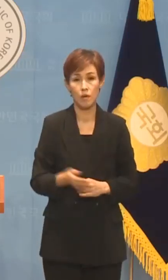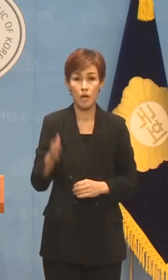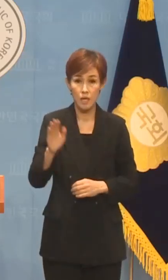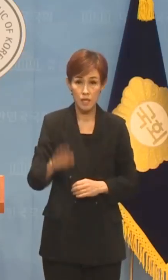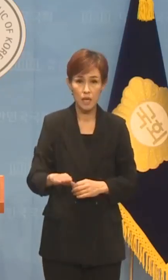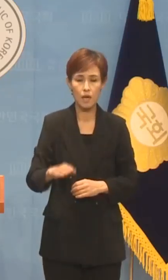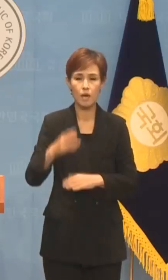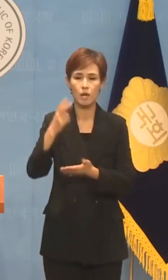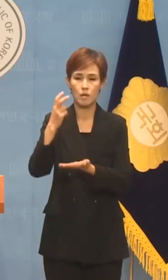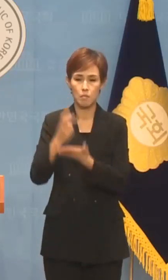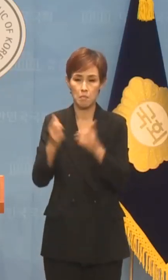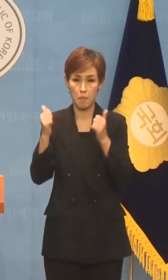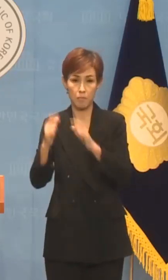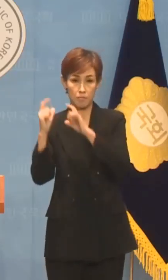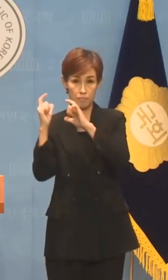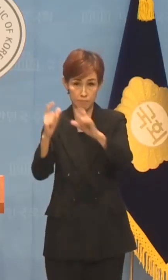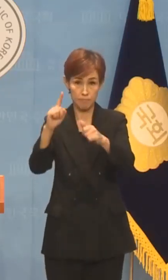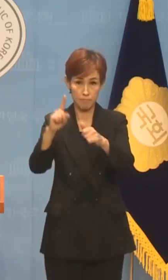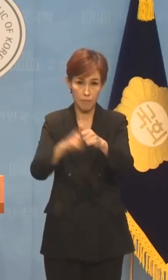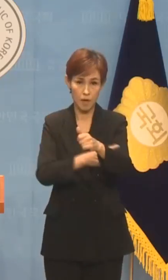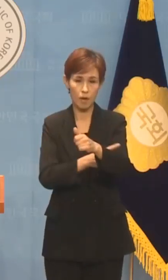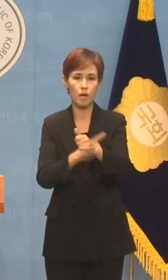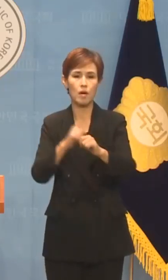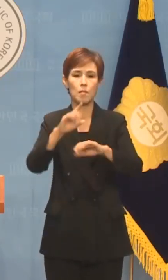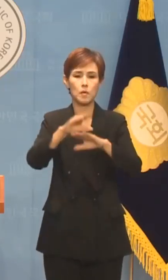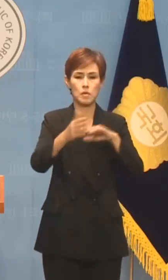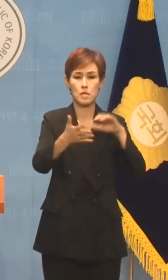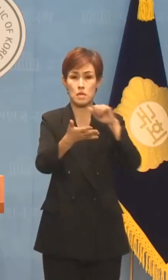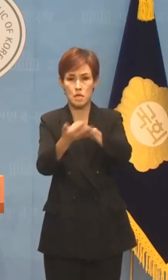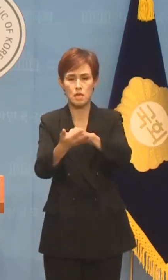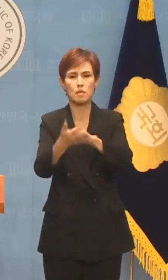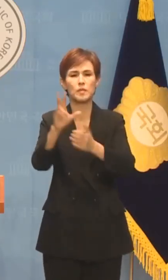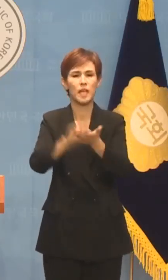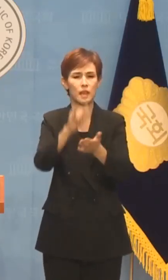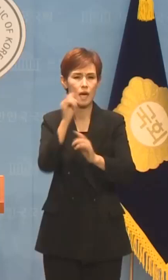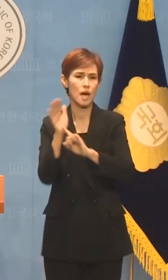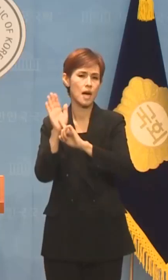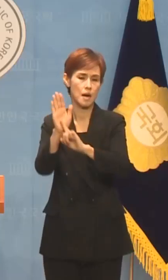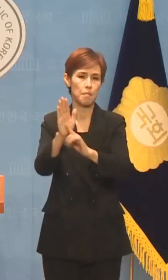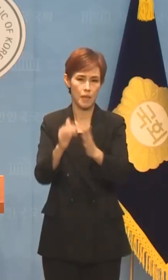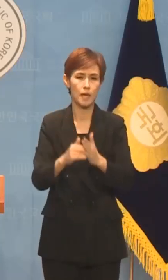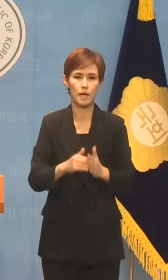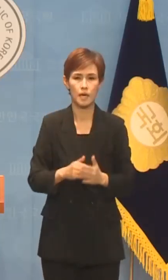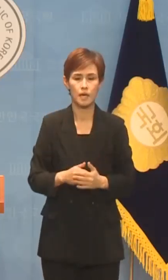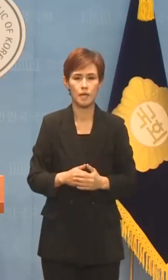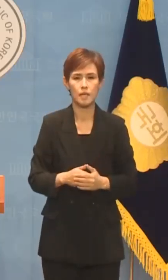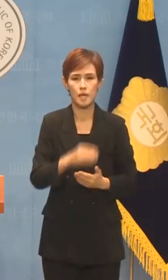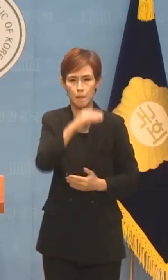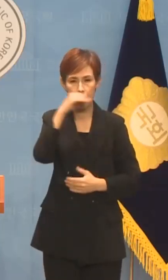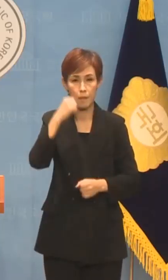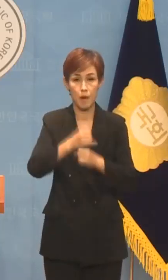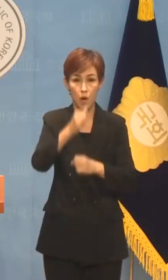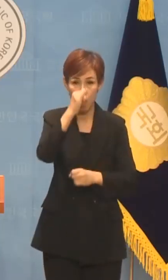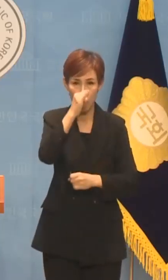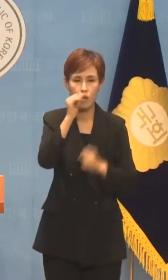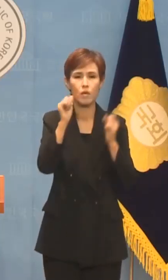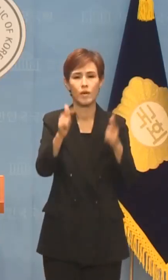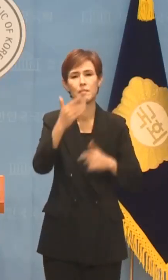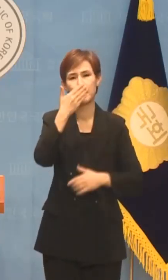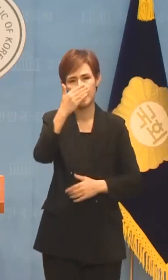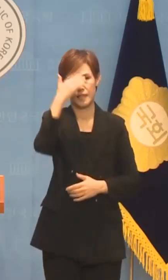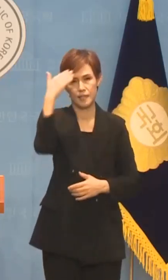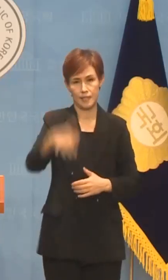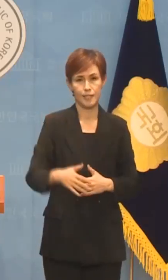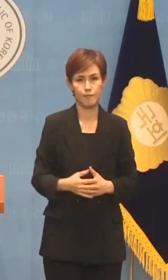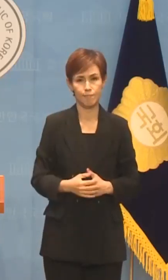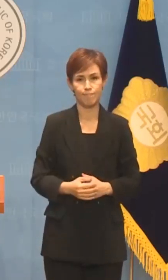이번 판결을 계기로 권력의 방송 장악의 전모가 밝히고 그림자를 걷어내어 바로잡을 수 있는 계기가 되었습니다.